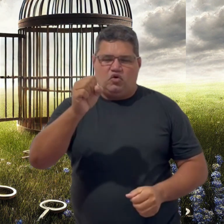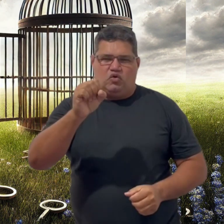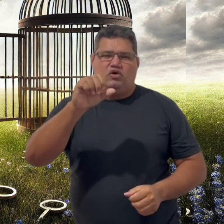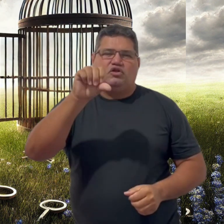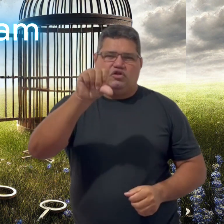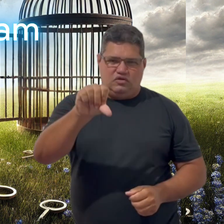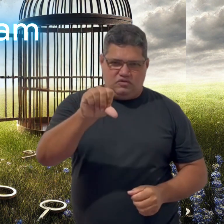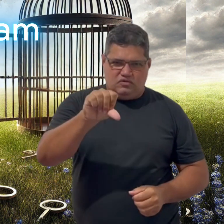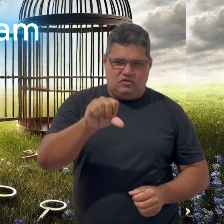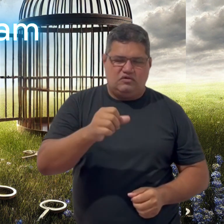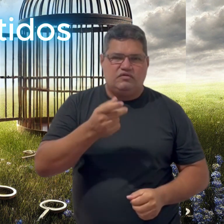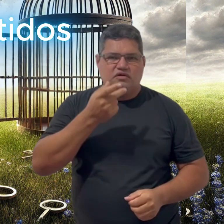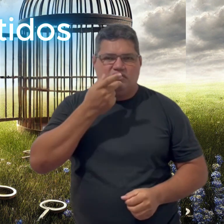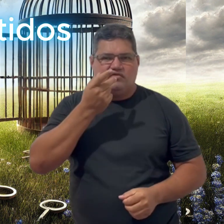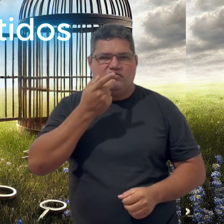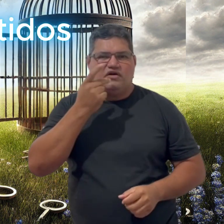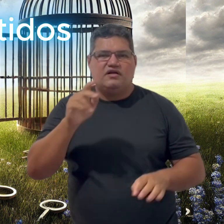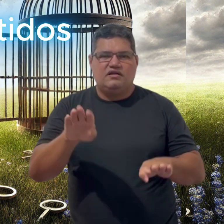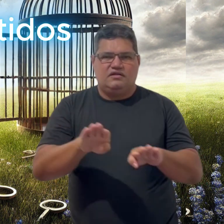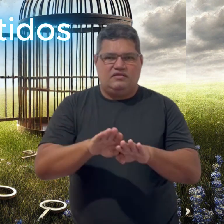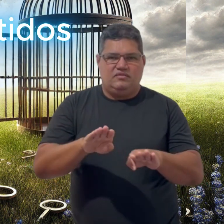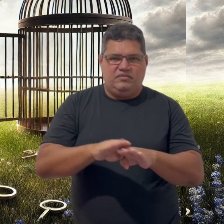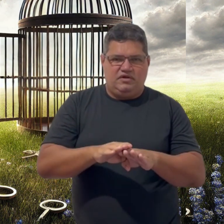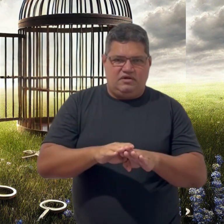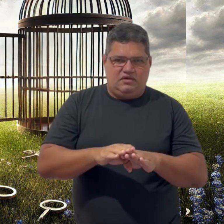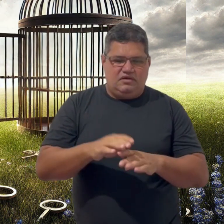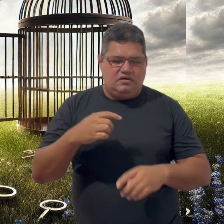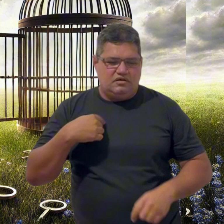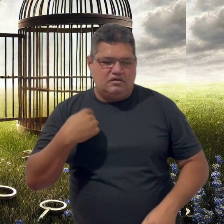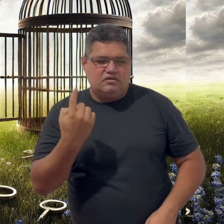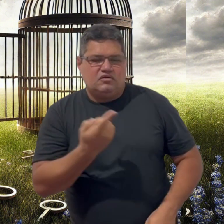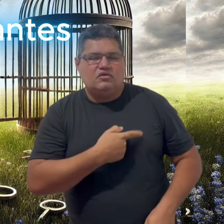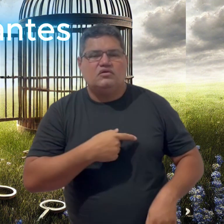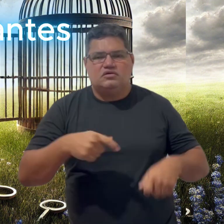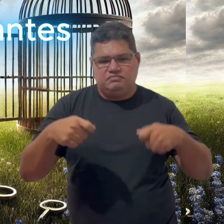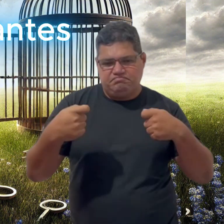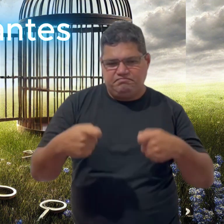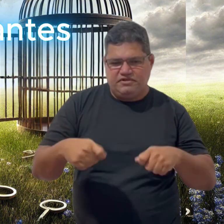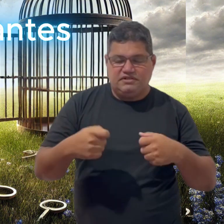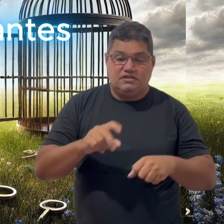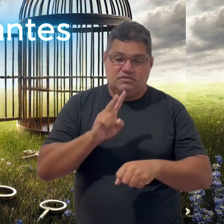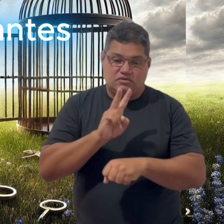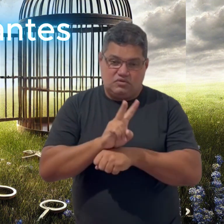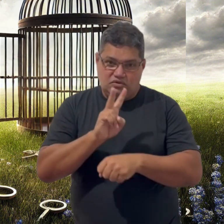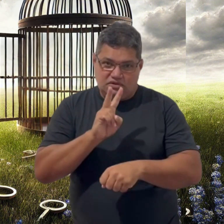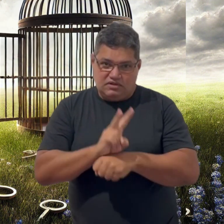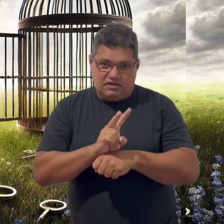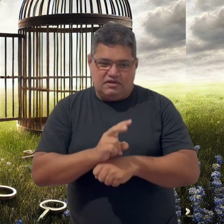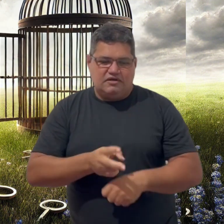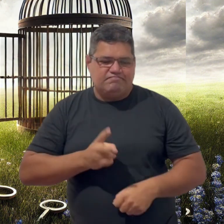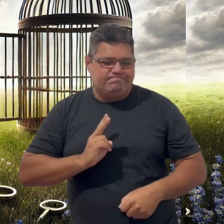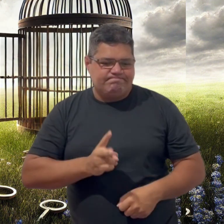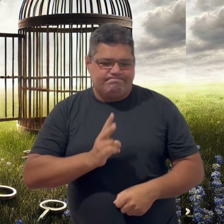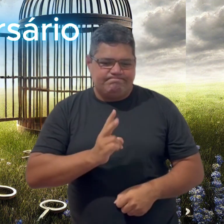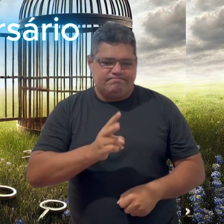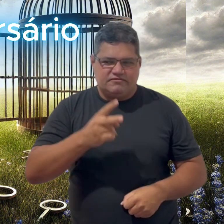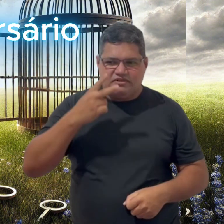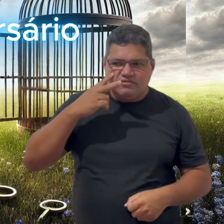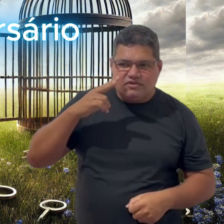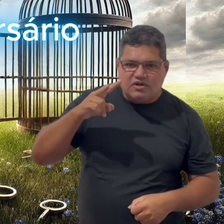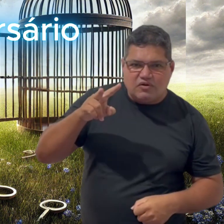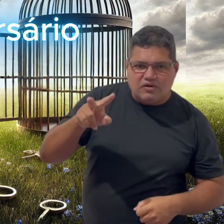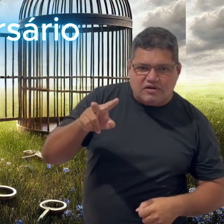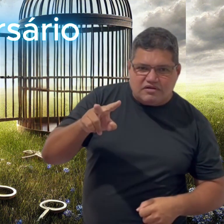aconselha: mantenham vossos sentidos, sejam vigilantes.